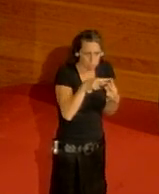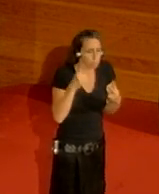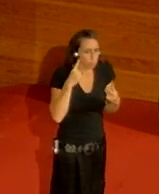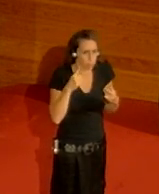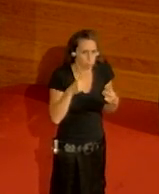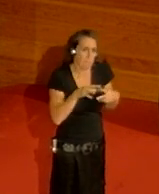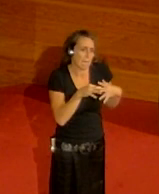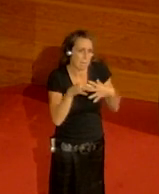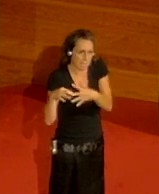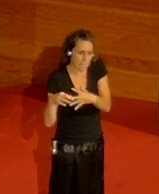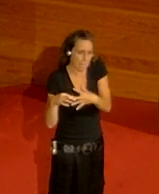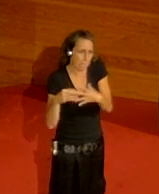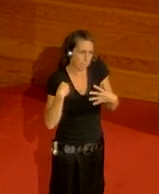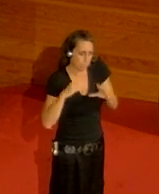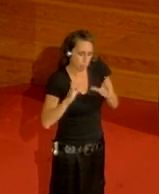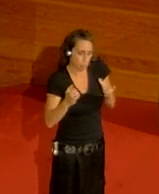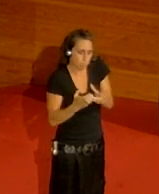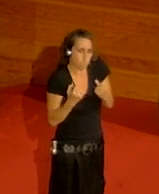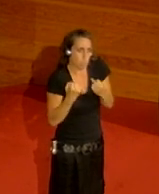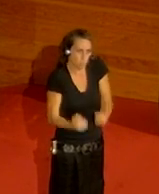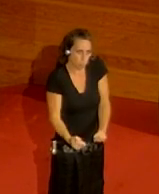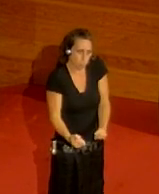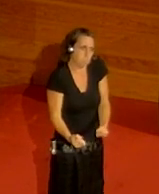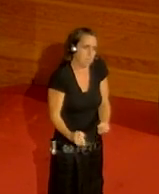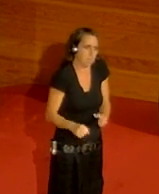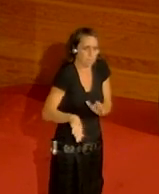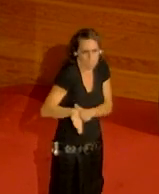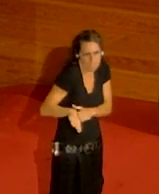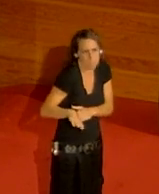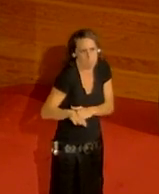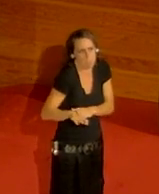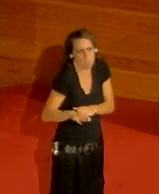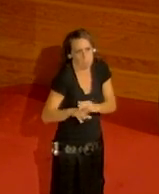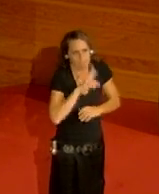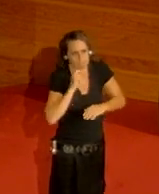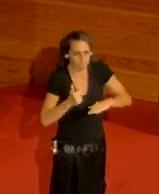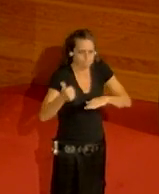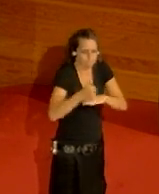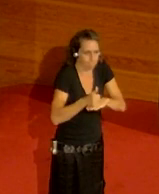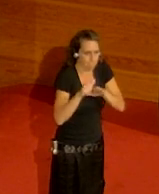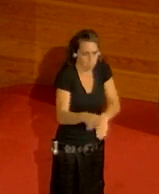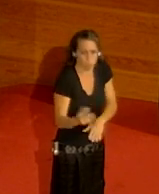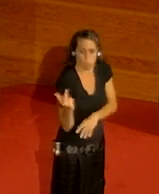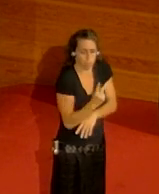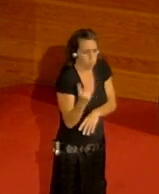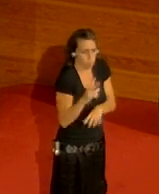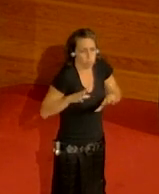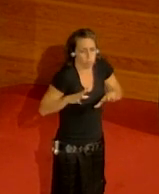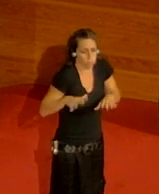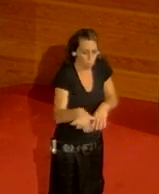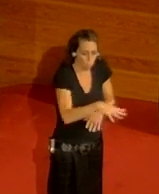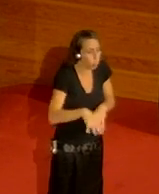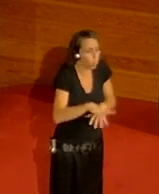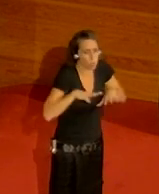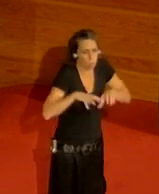dos partidos de esta ultraderecha supremacista judía ambos son colonos ambos viven en asentamientos colonos